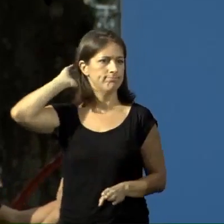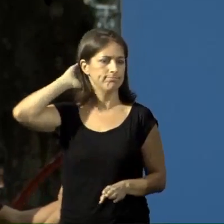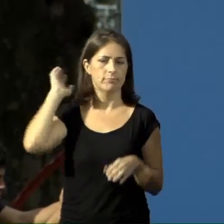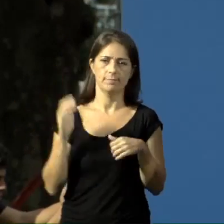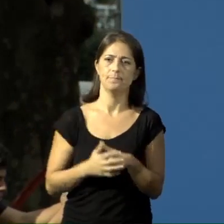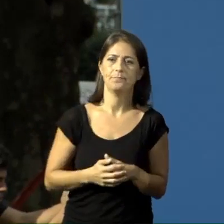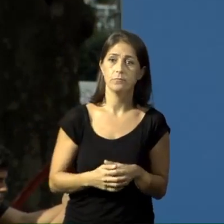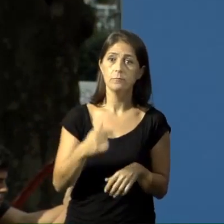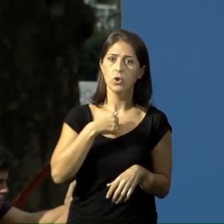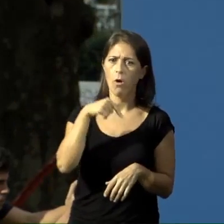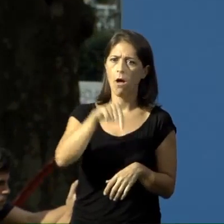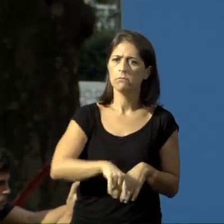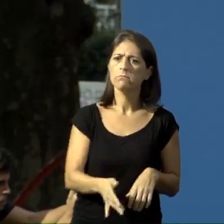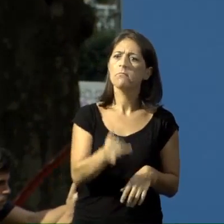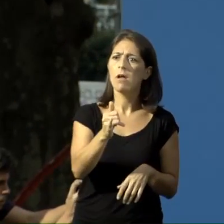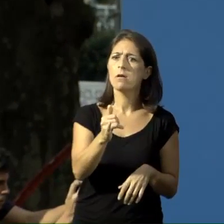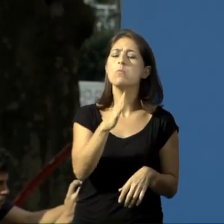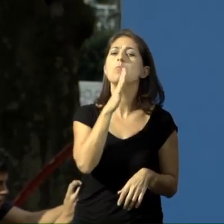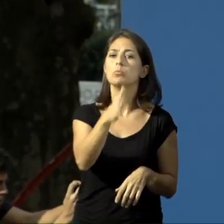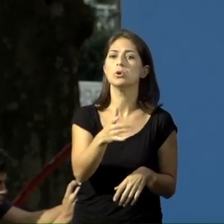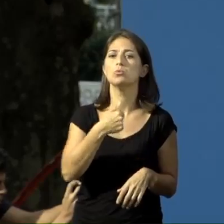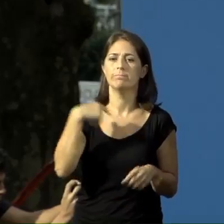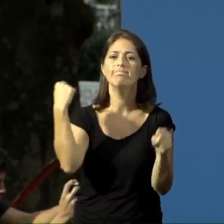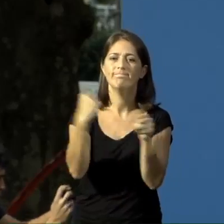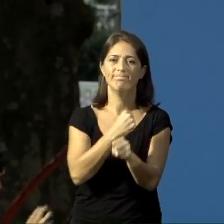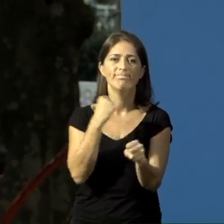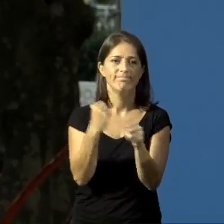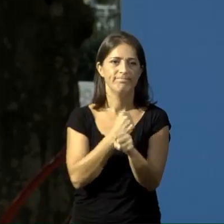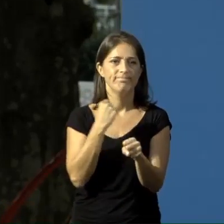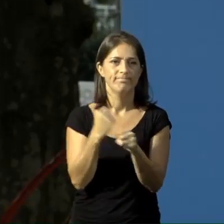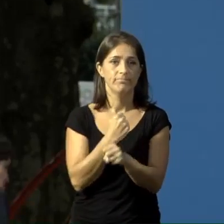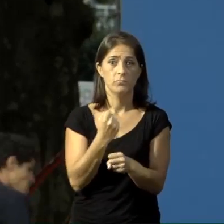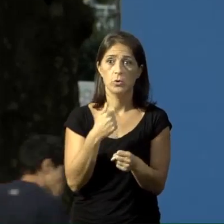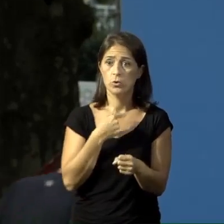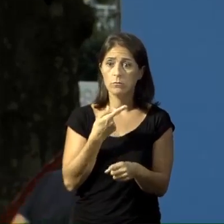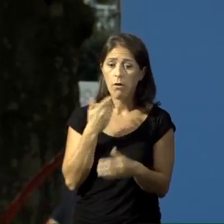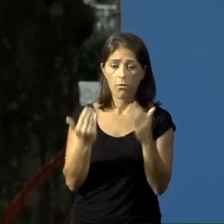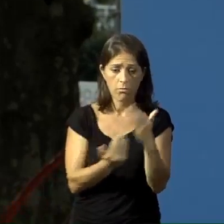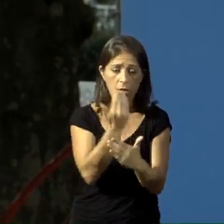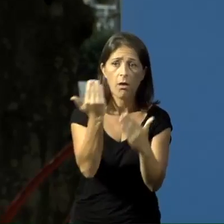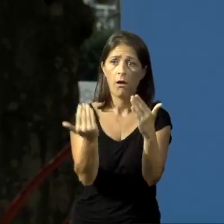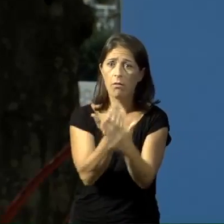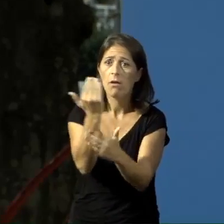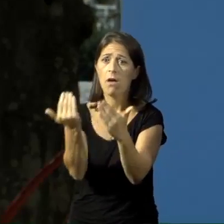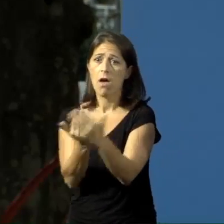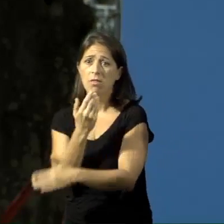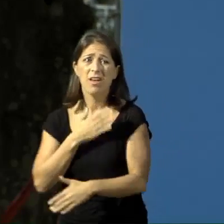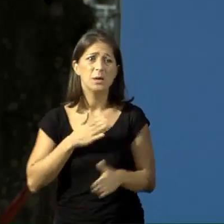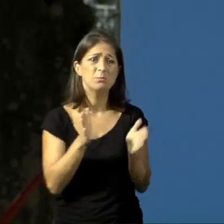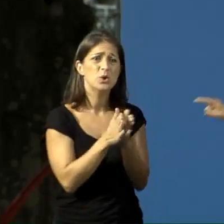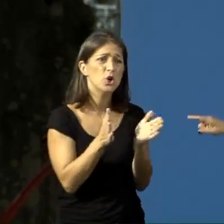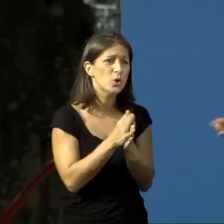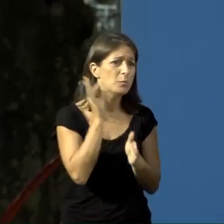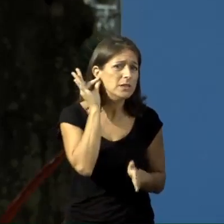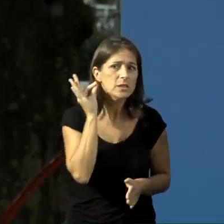Estou porque son traballadora. E vexo como cada día as miñas compañeiras,